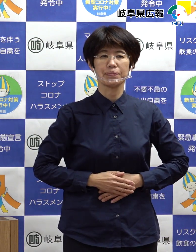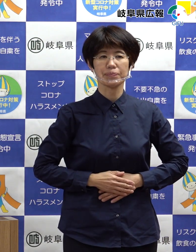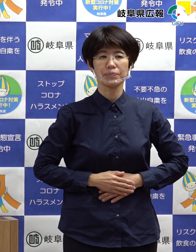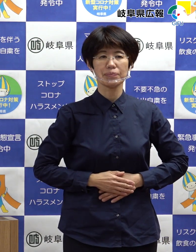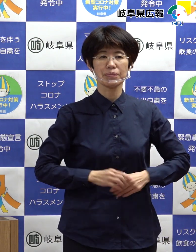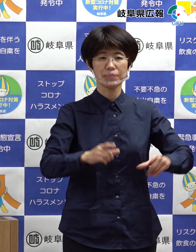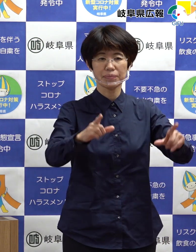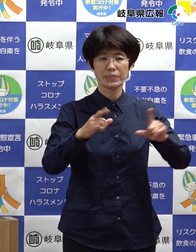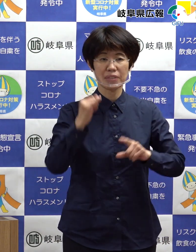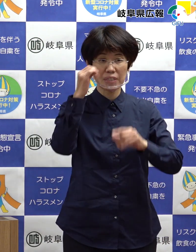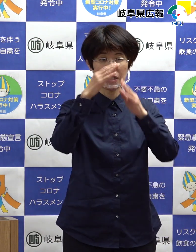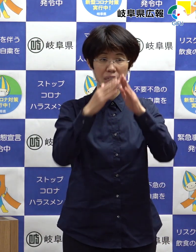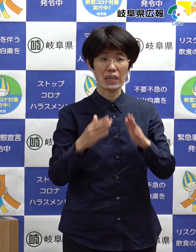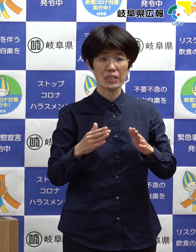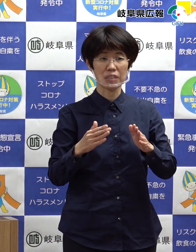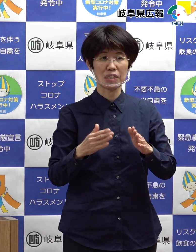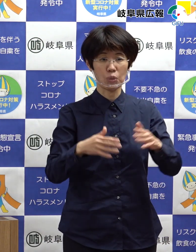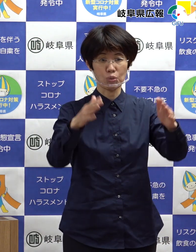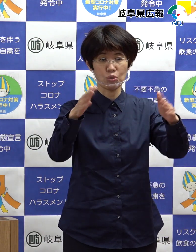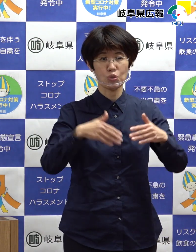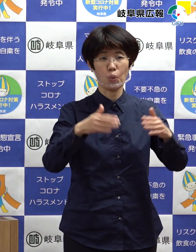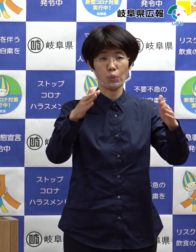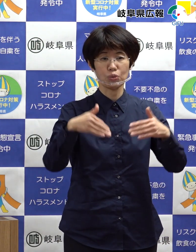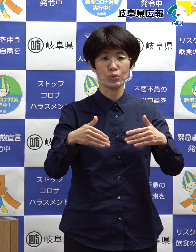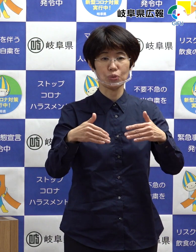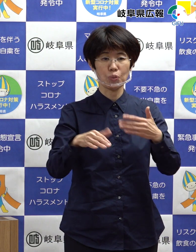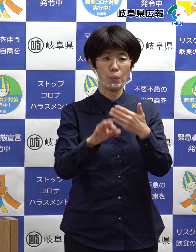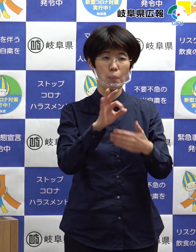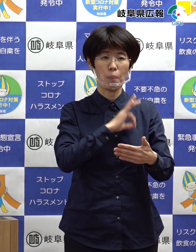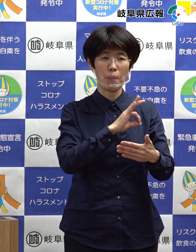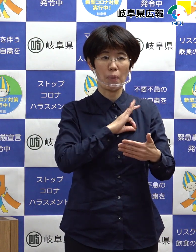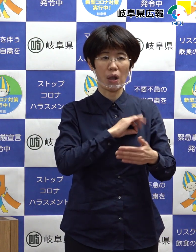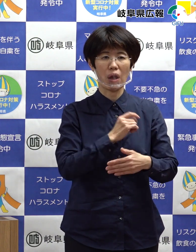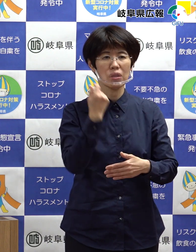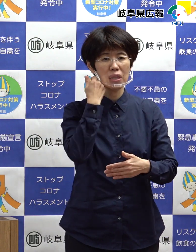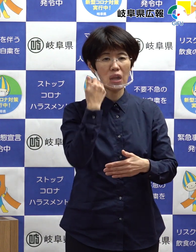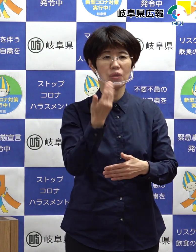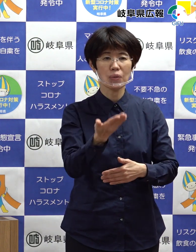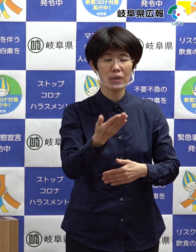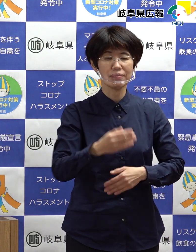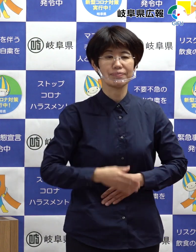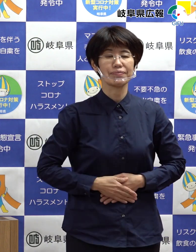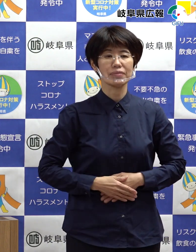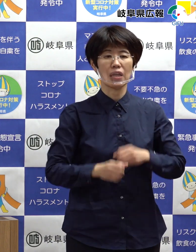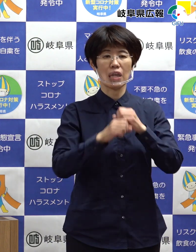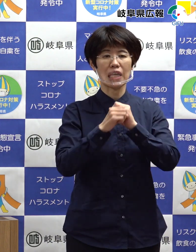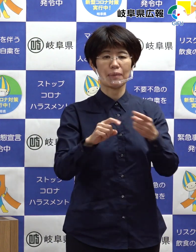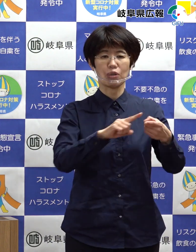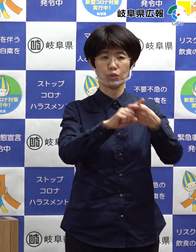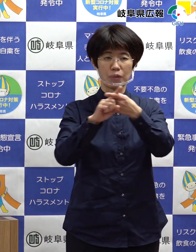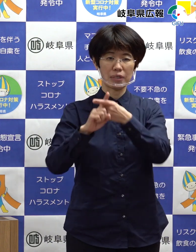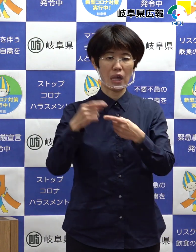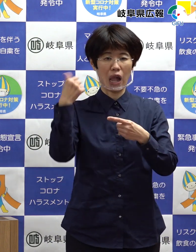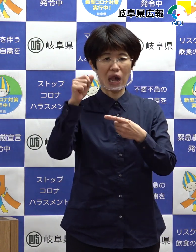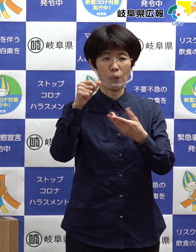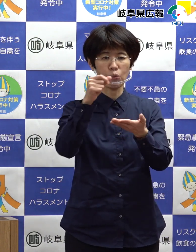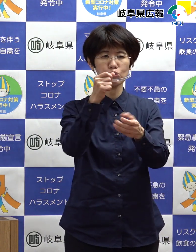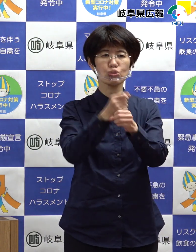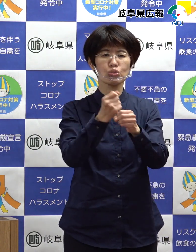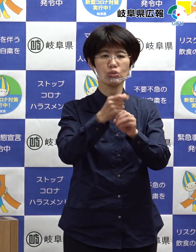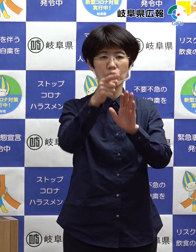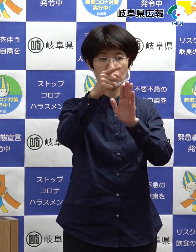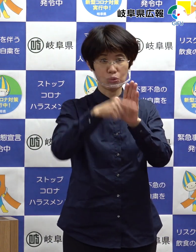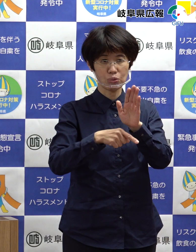委員会にはどういった方をこう構成員として、 まず競馬組合の方で案を作ろうとなってますけ